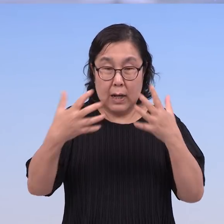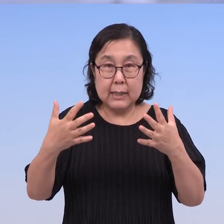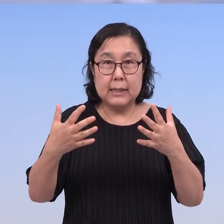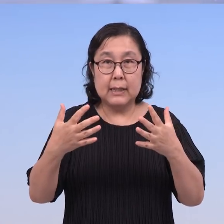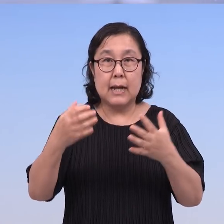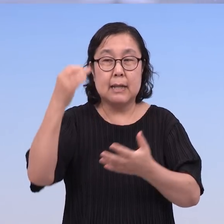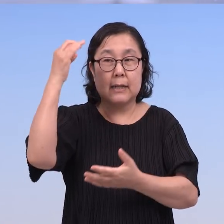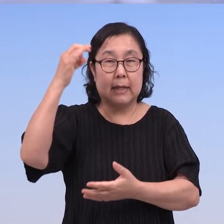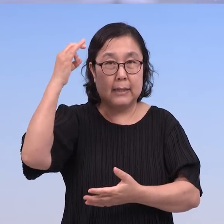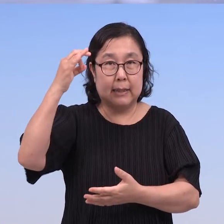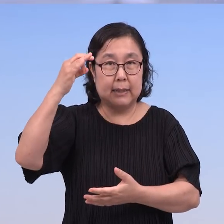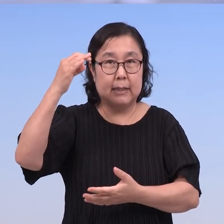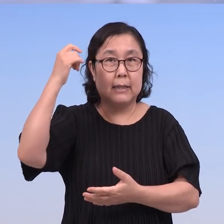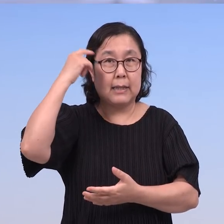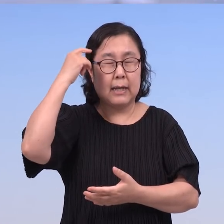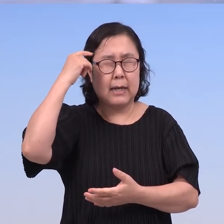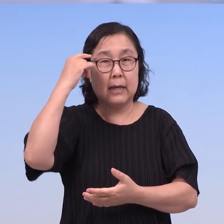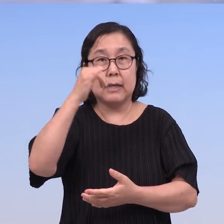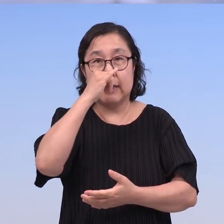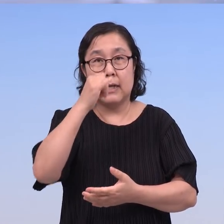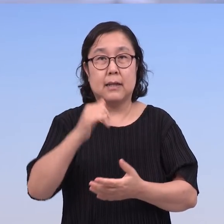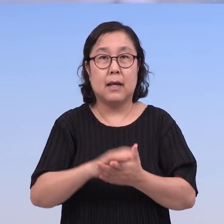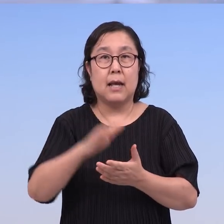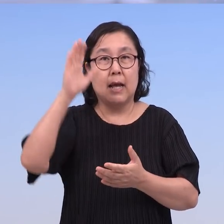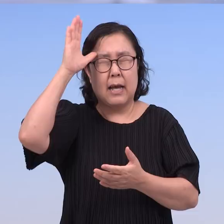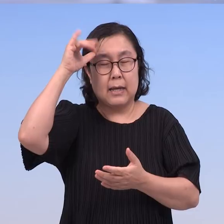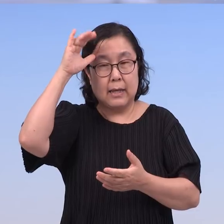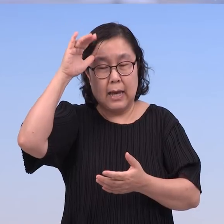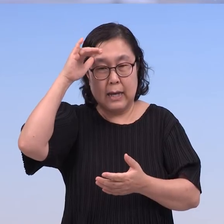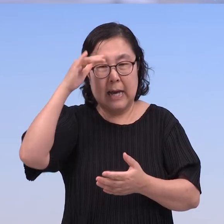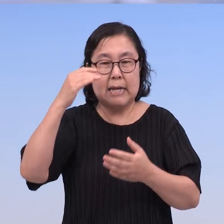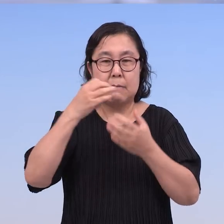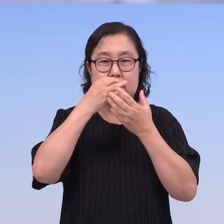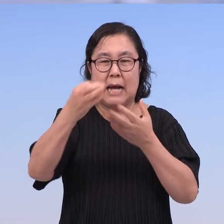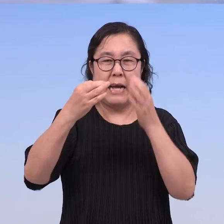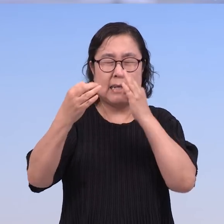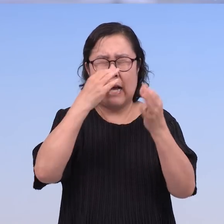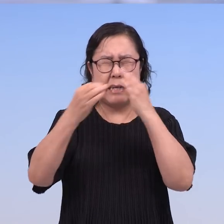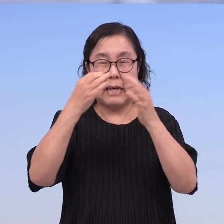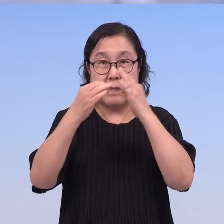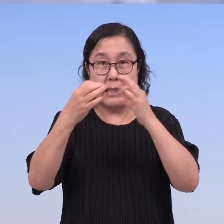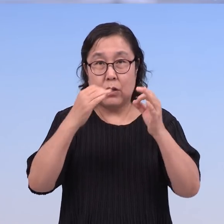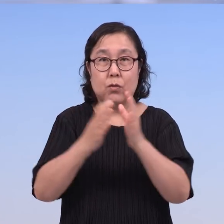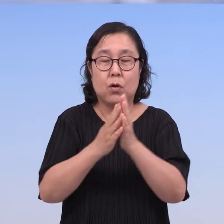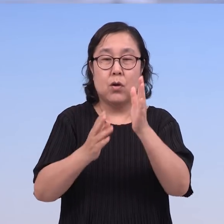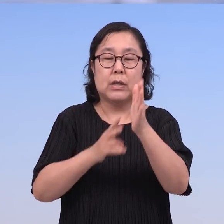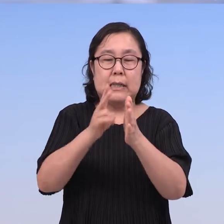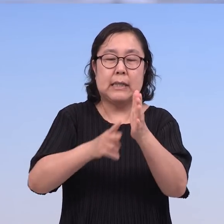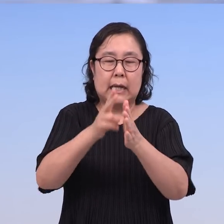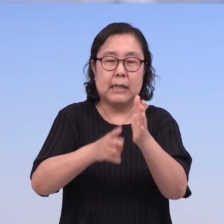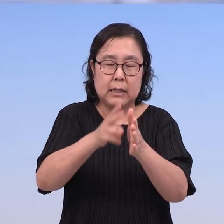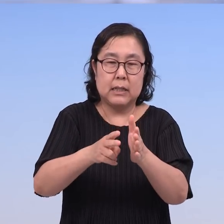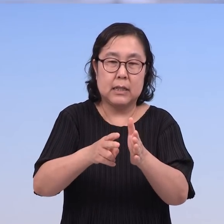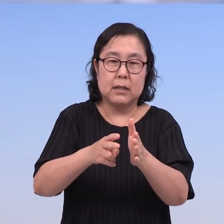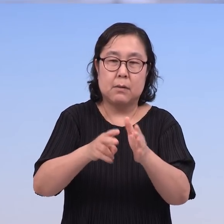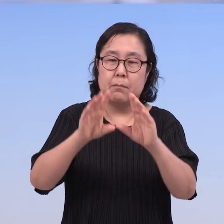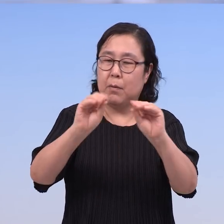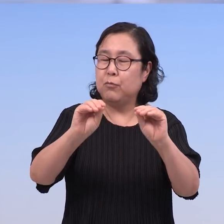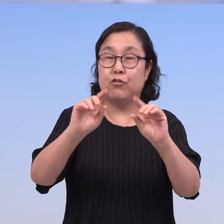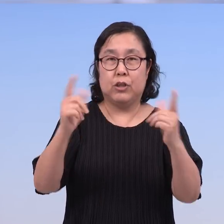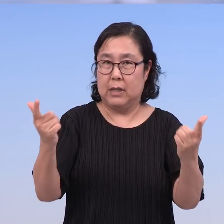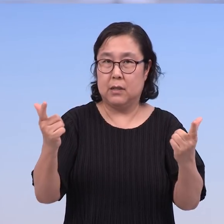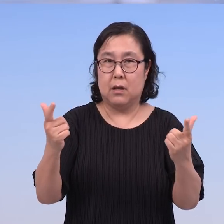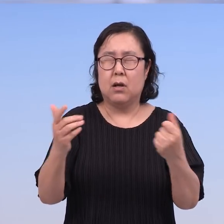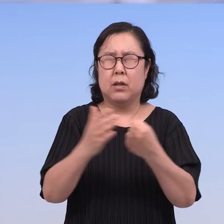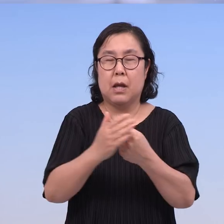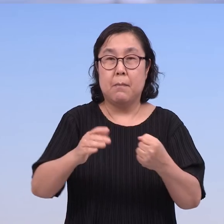뭐래도 흔들리지 않는, 개가 100번 짖어봐라 기차는 간다, 자기 길을 가고 있는 이 다니엘이